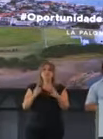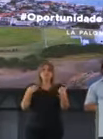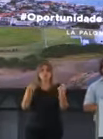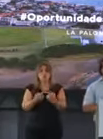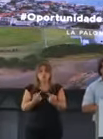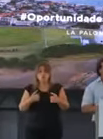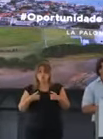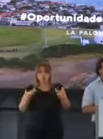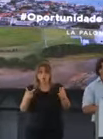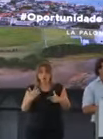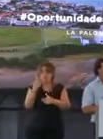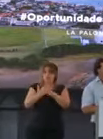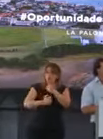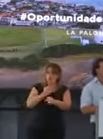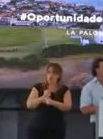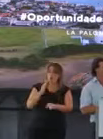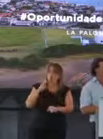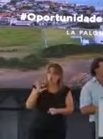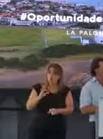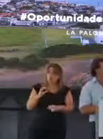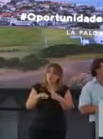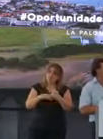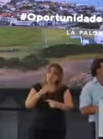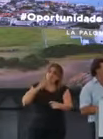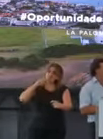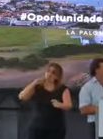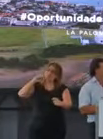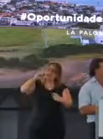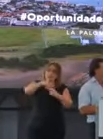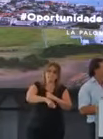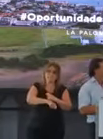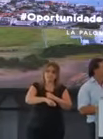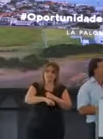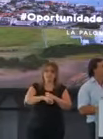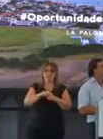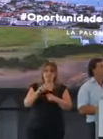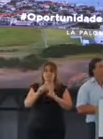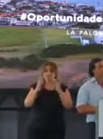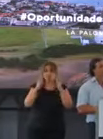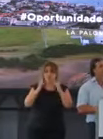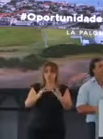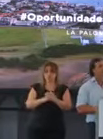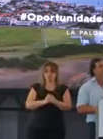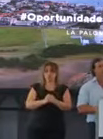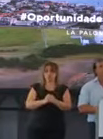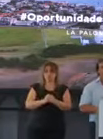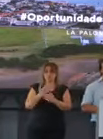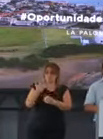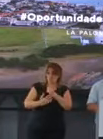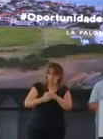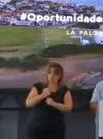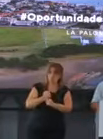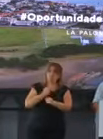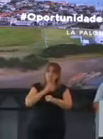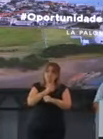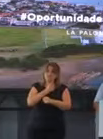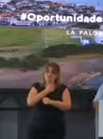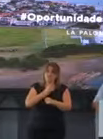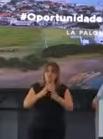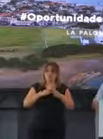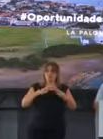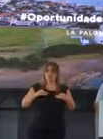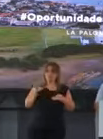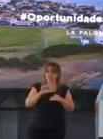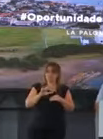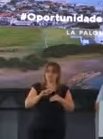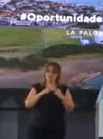la posibilidad en 5 años de dar un salto cualitativo, los chiquilines que pasen por las aulas en estos 5 años no van a